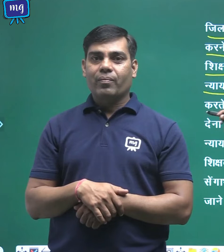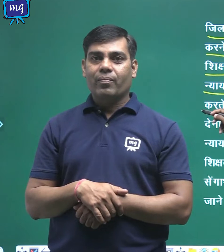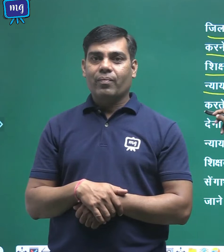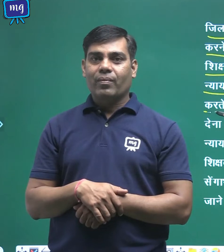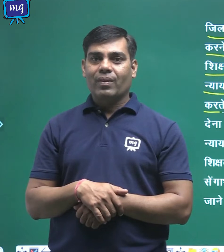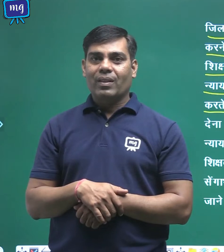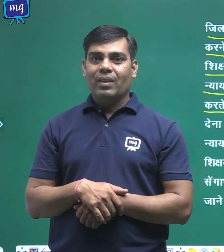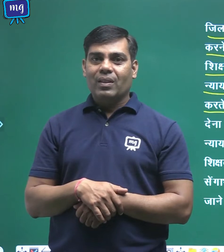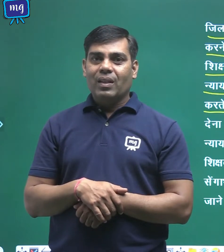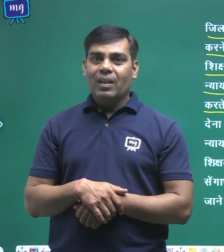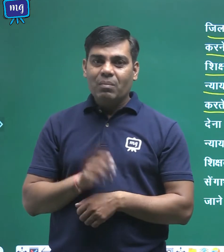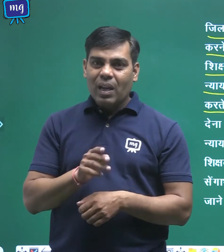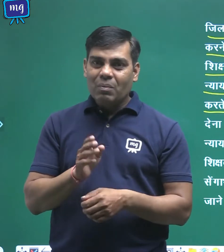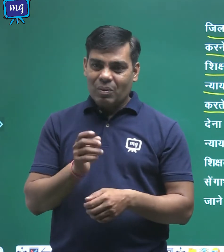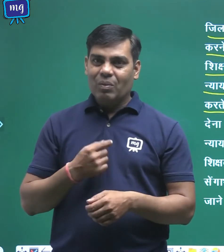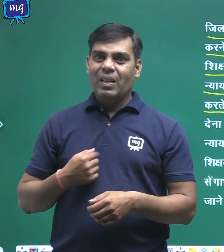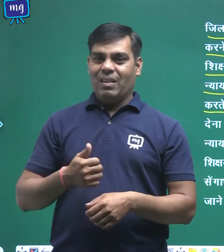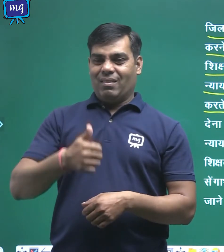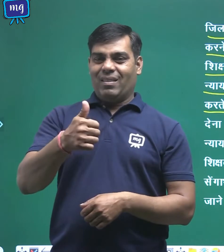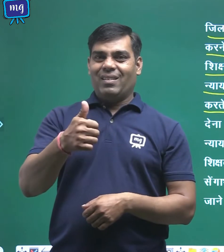न्याय करते हैं,